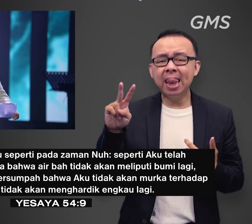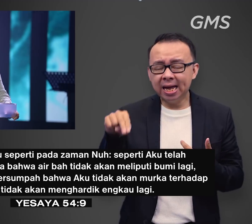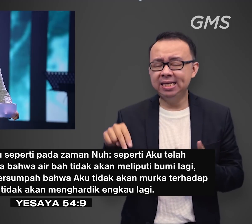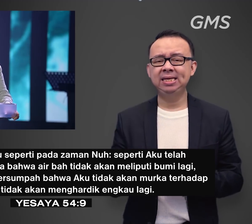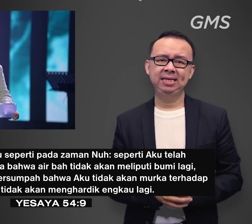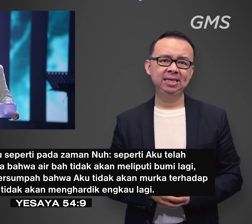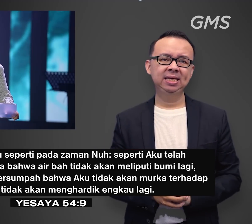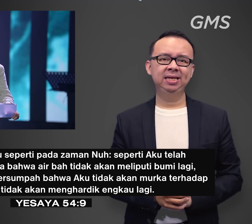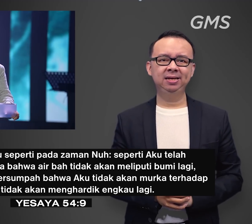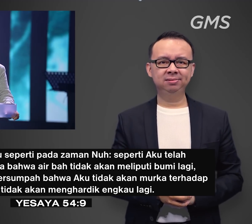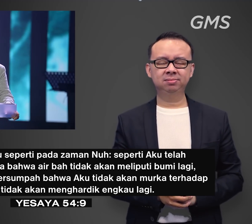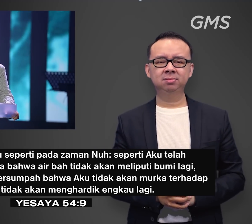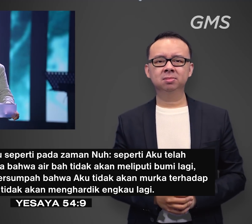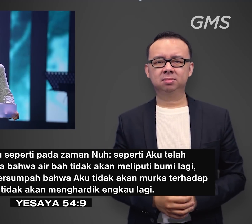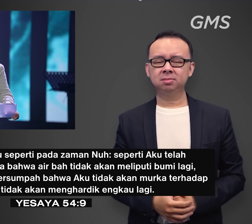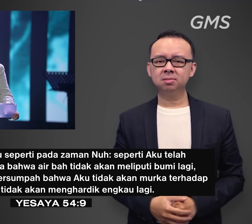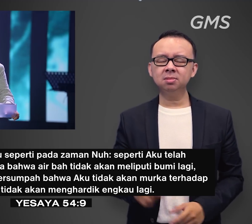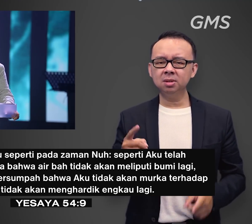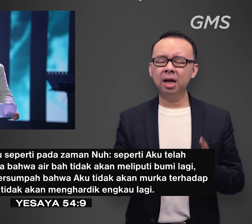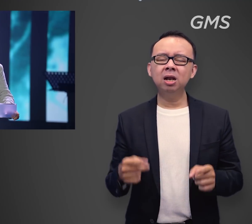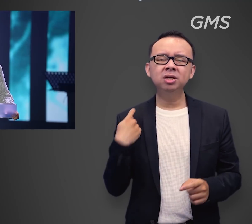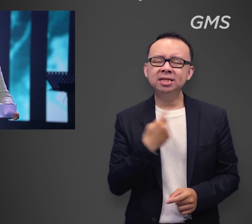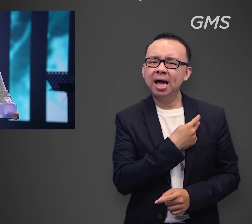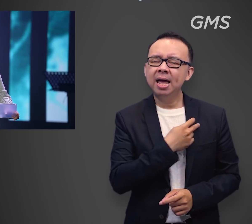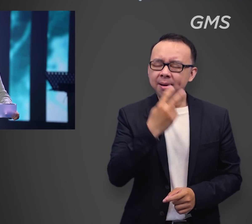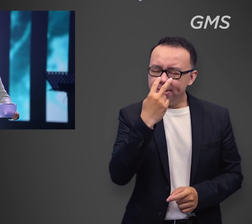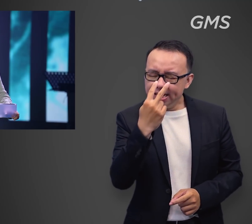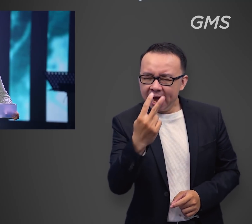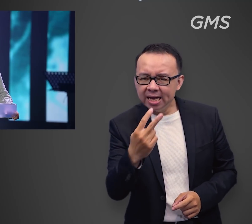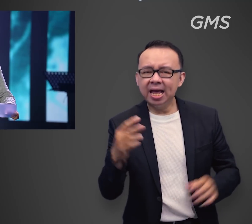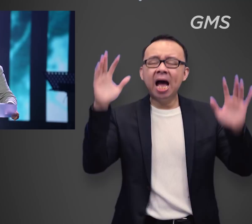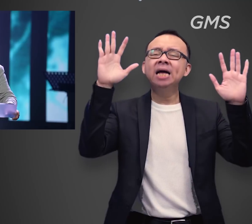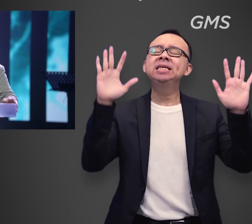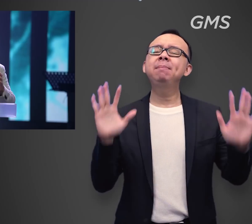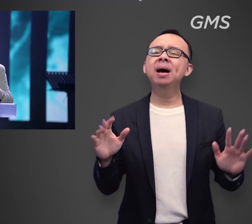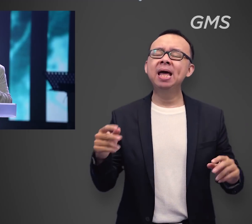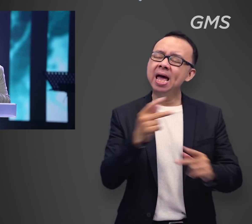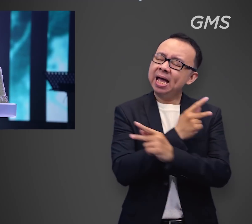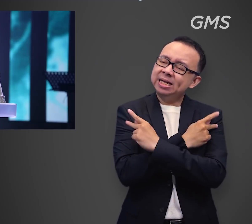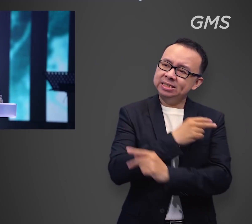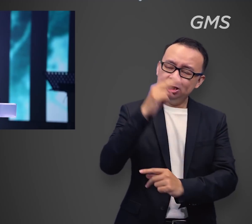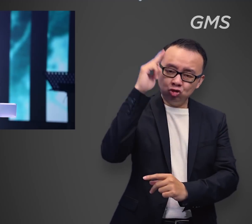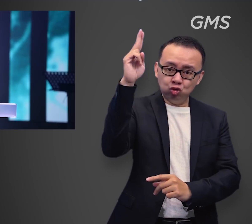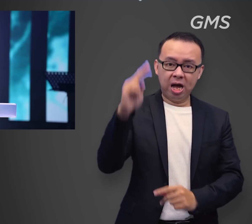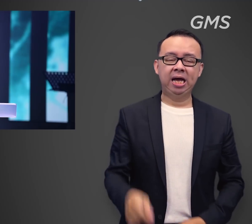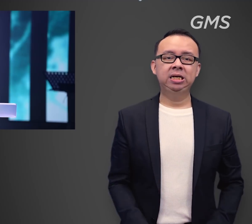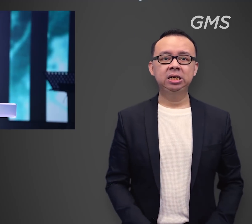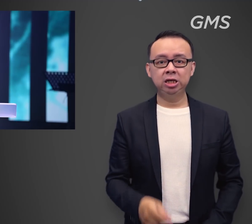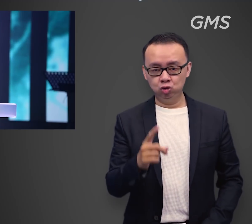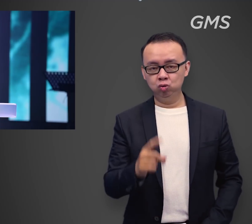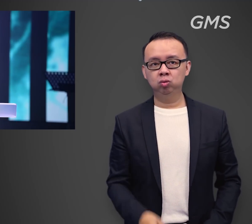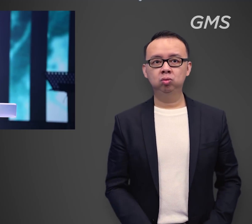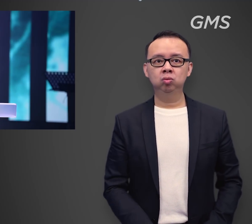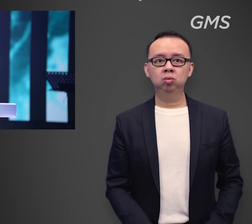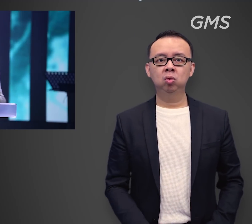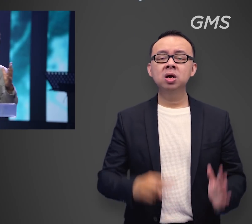lagi. Kalau kita bisa melihat arti keajaiban kasih Tuhan, yang pertama adalah ini loh. Tuhan itu